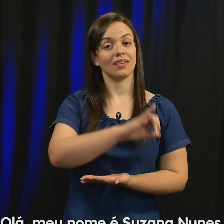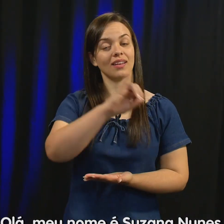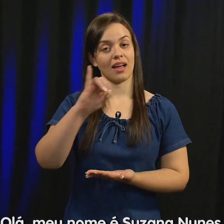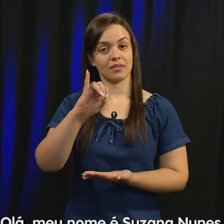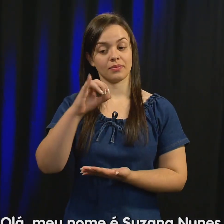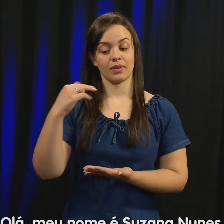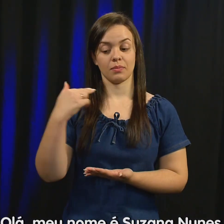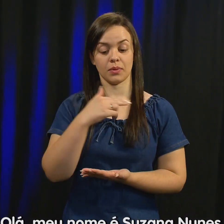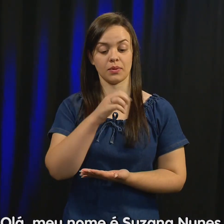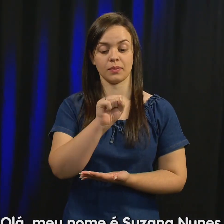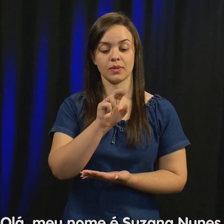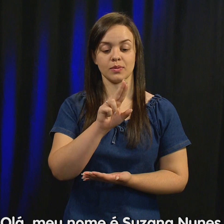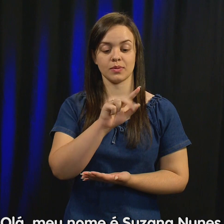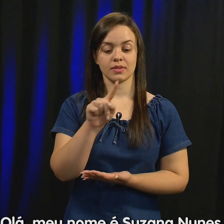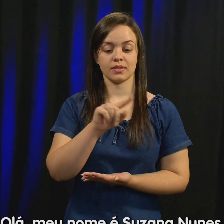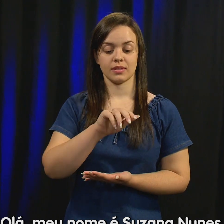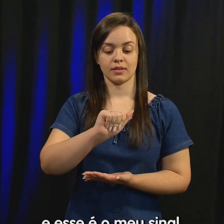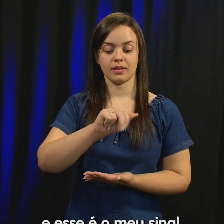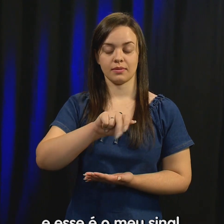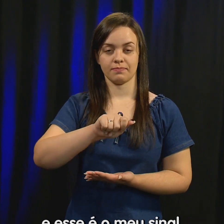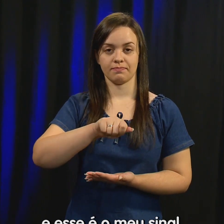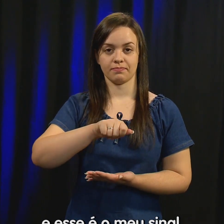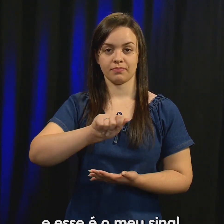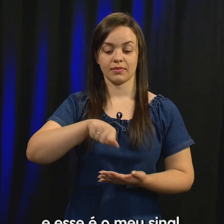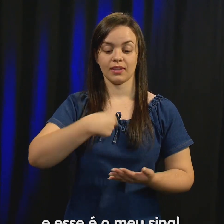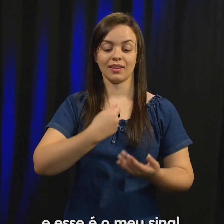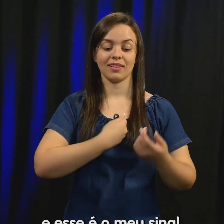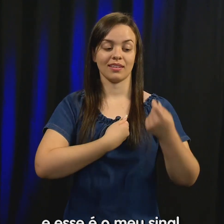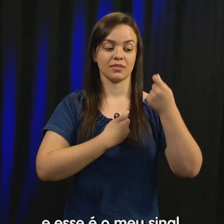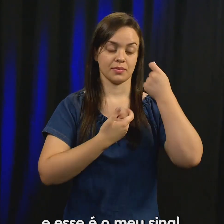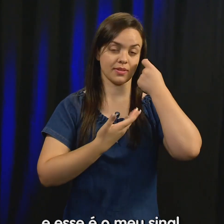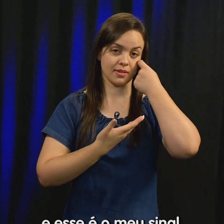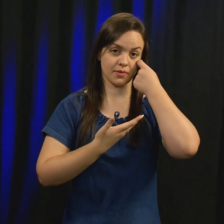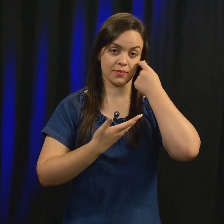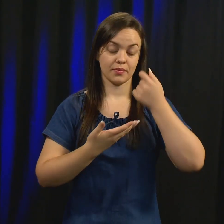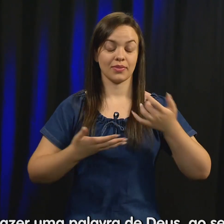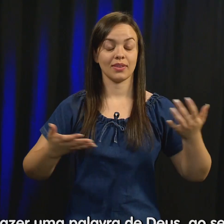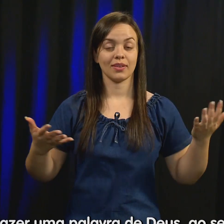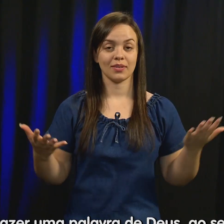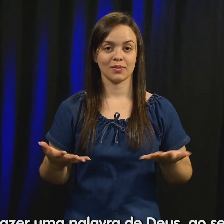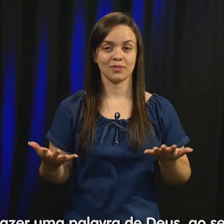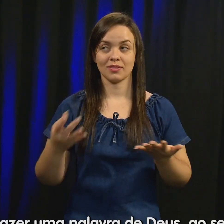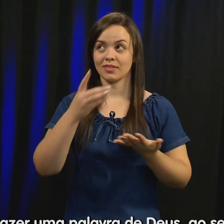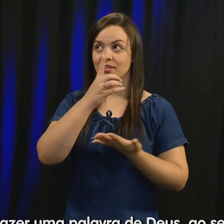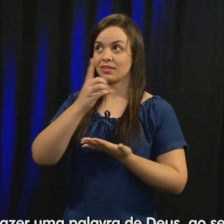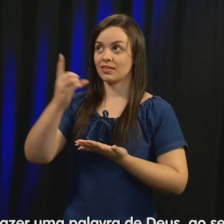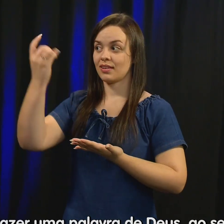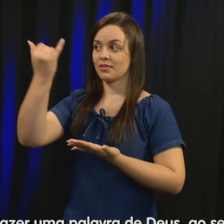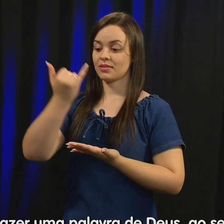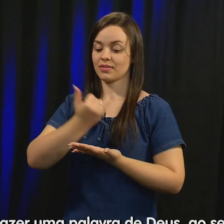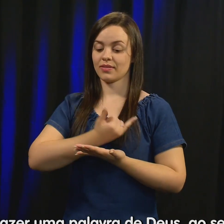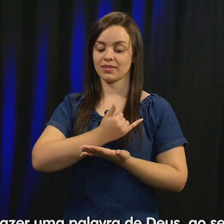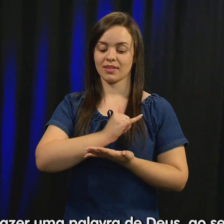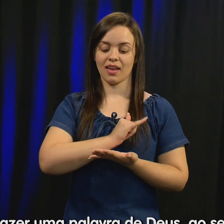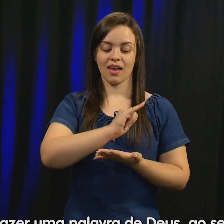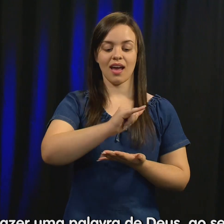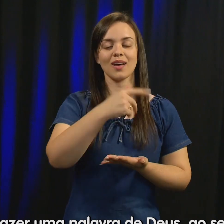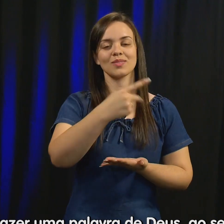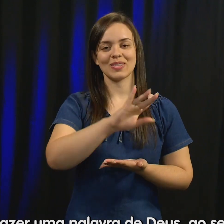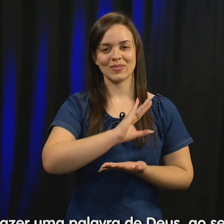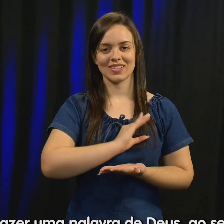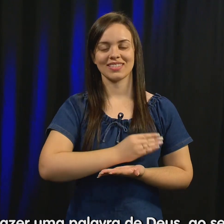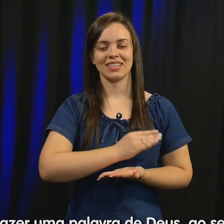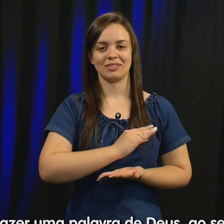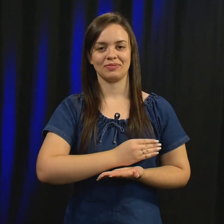Olá, meu nome é Suzana Nunes e esse é o meu sinal. Hoje vim trazer uma palavra de Deus